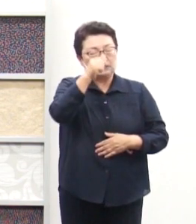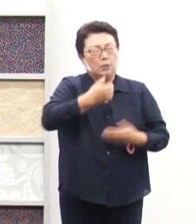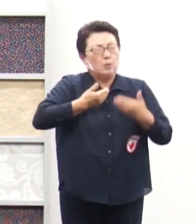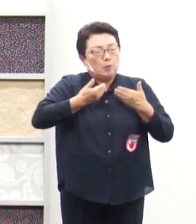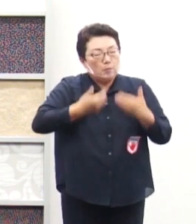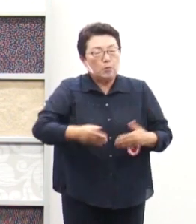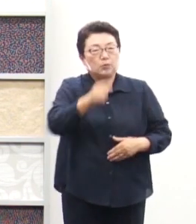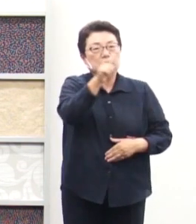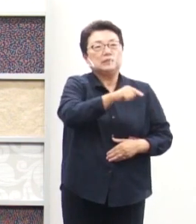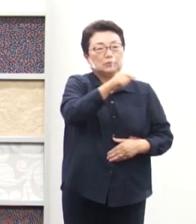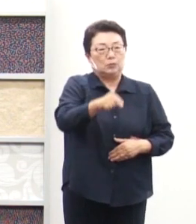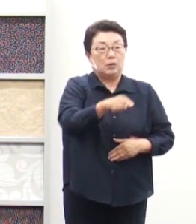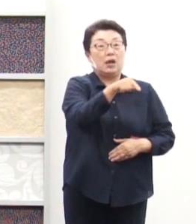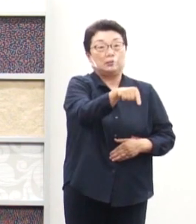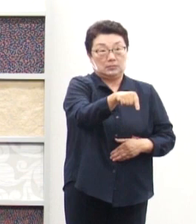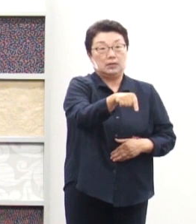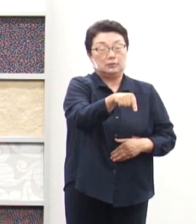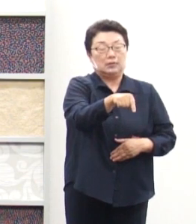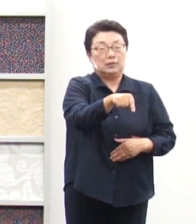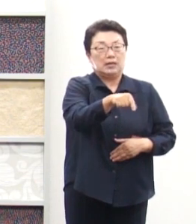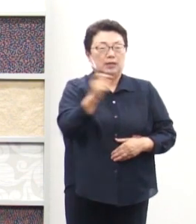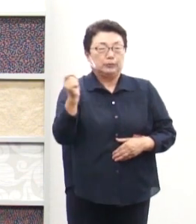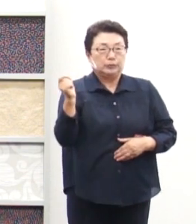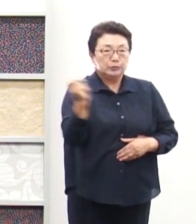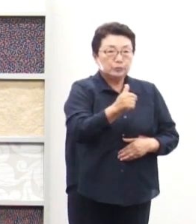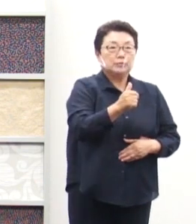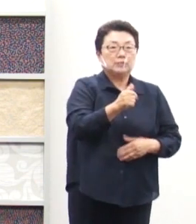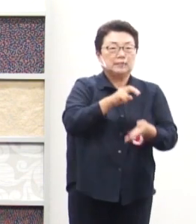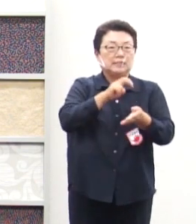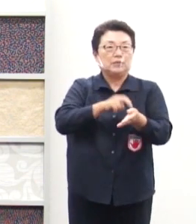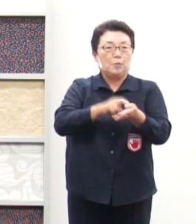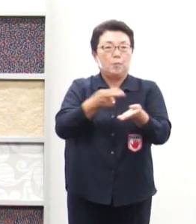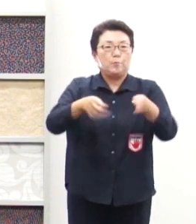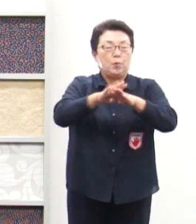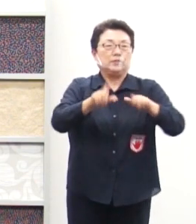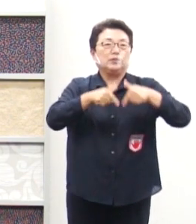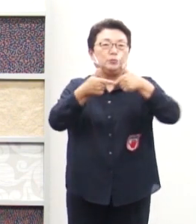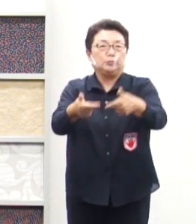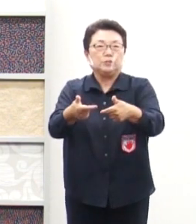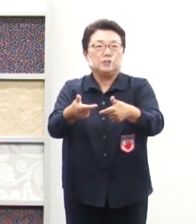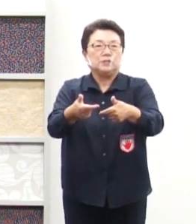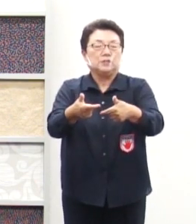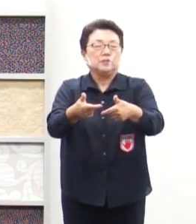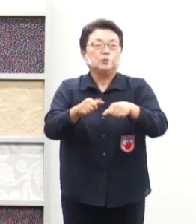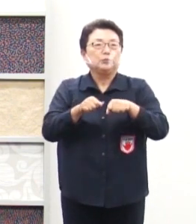い方が発生した場合には、速やかに医療機関への入院調整が、